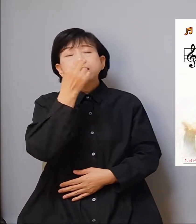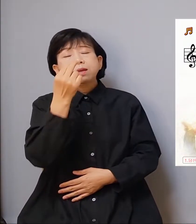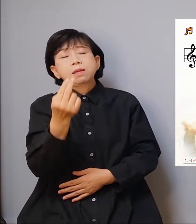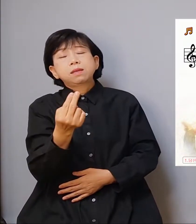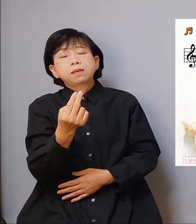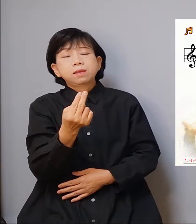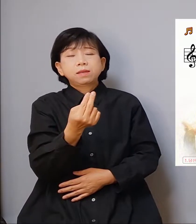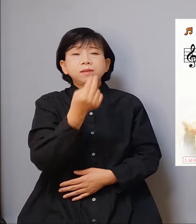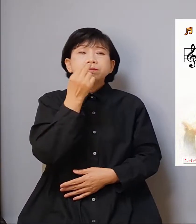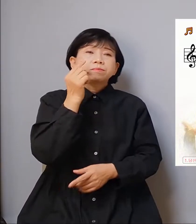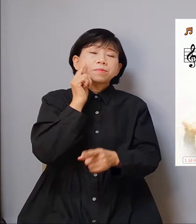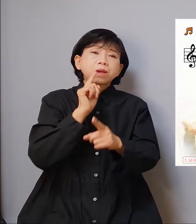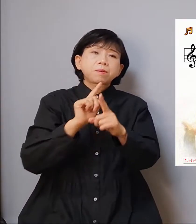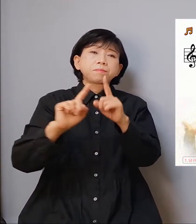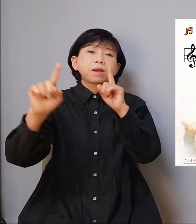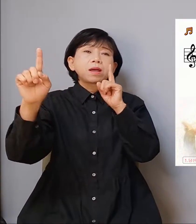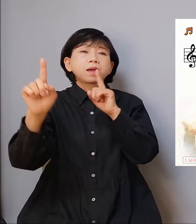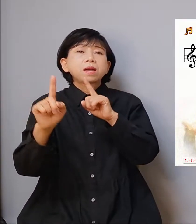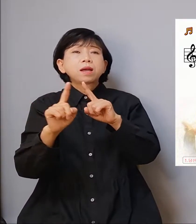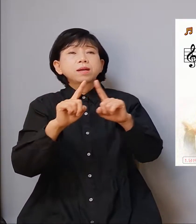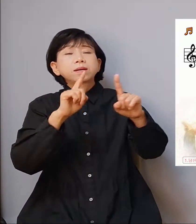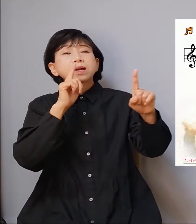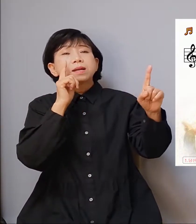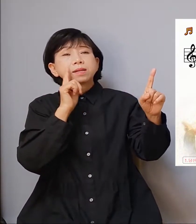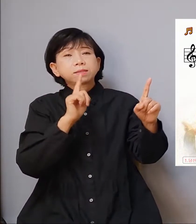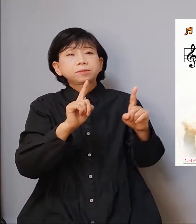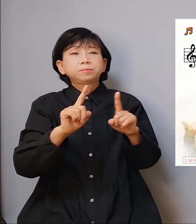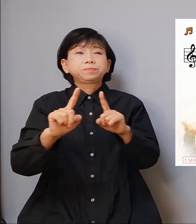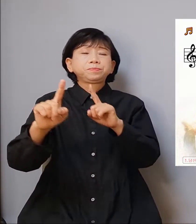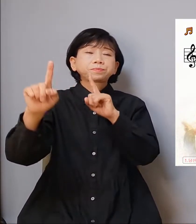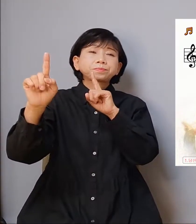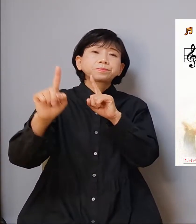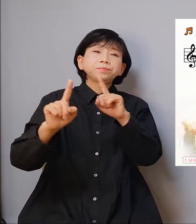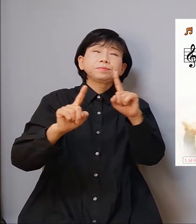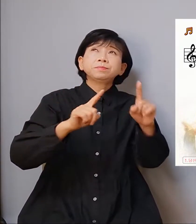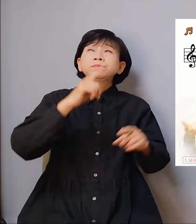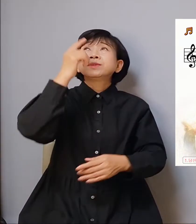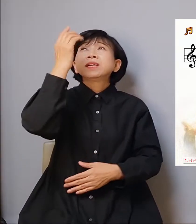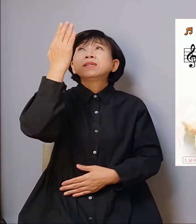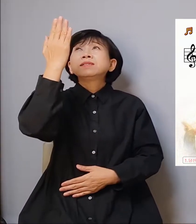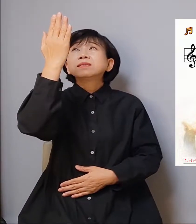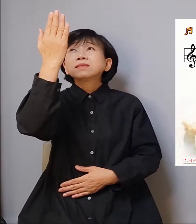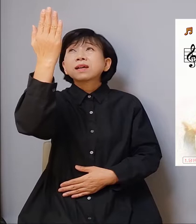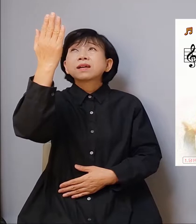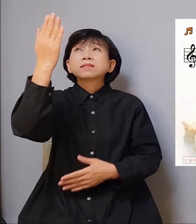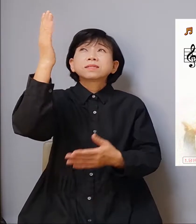영원한 생명 말씀,